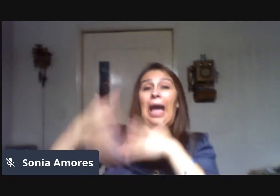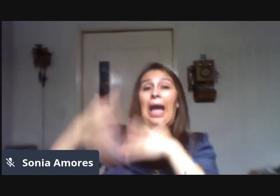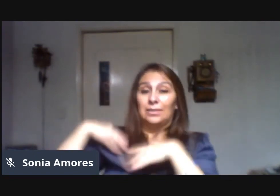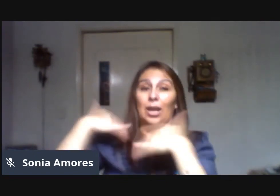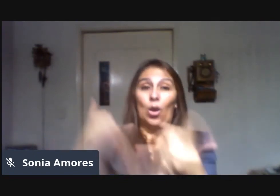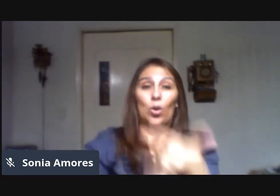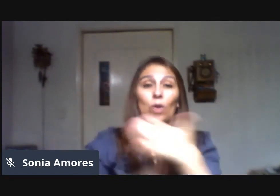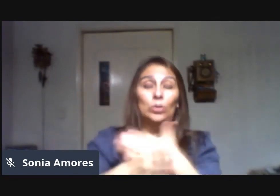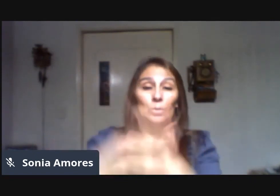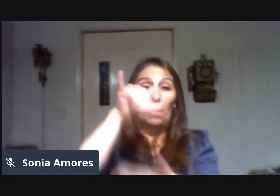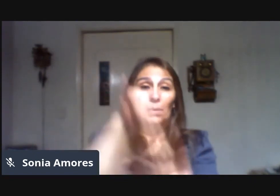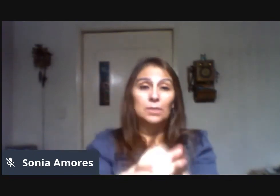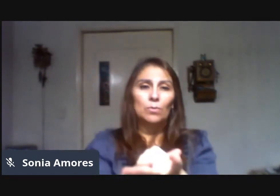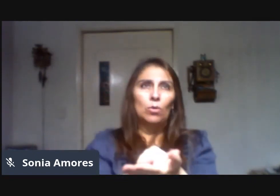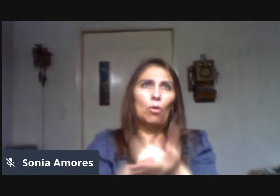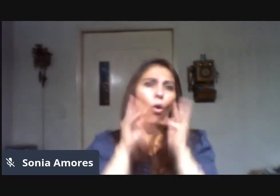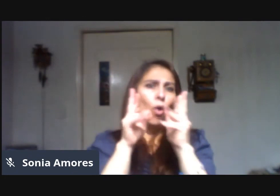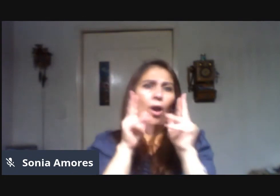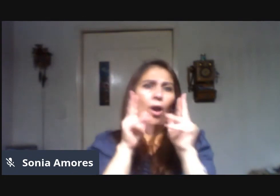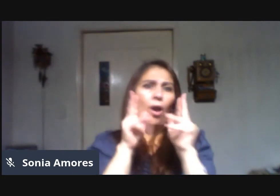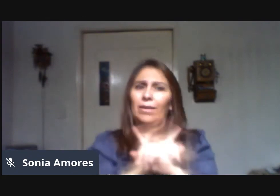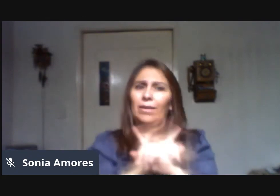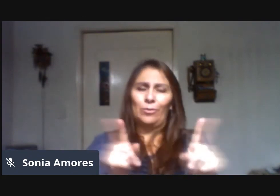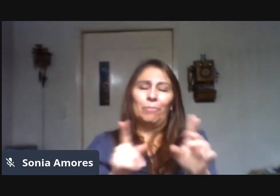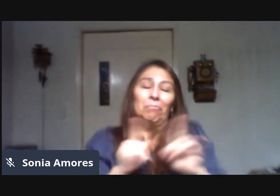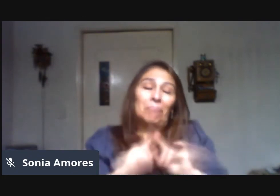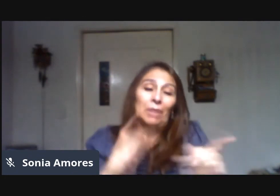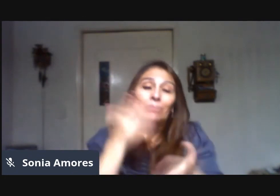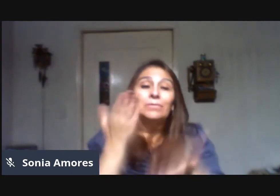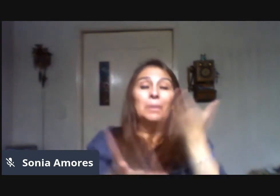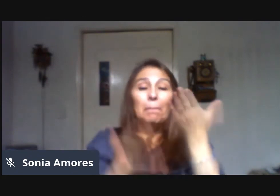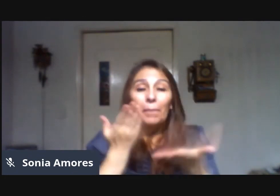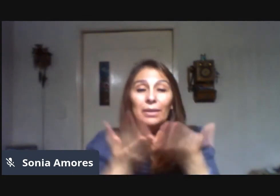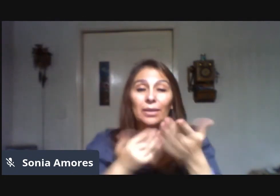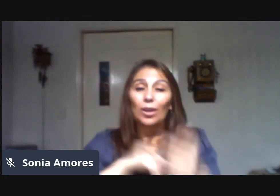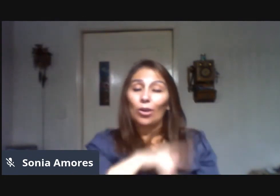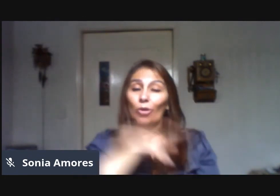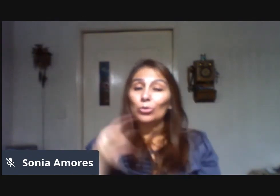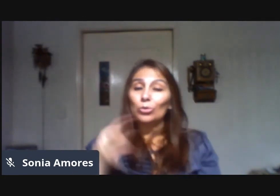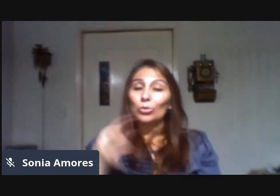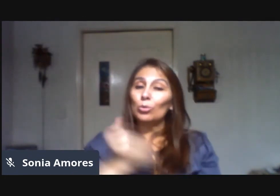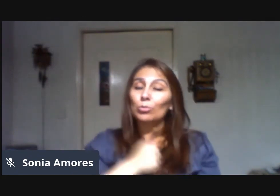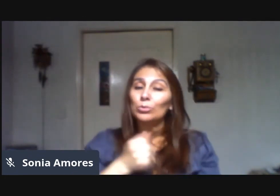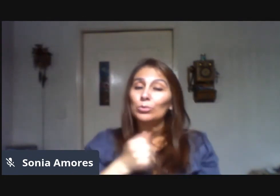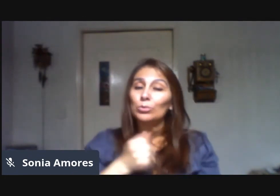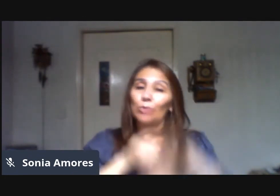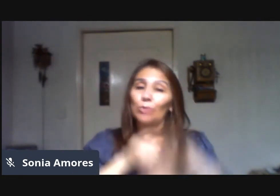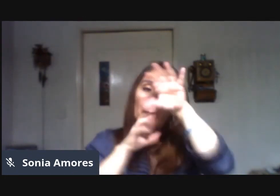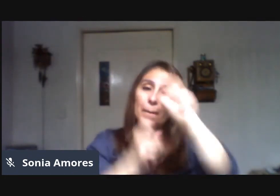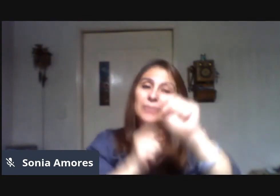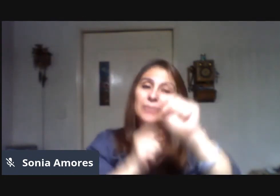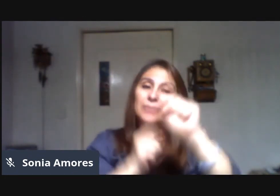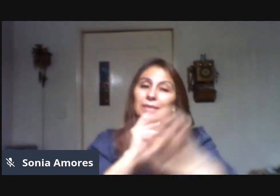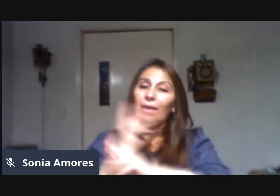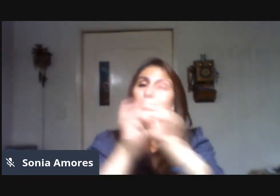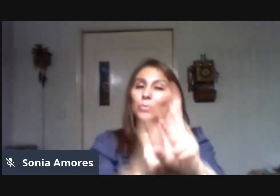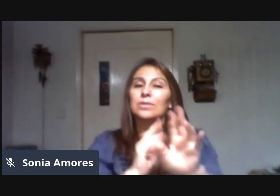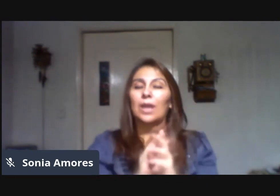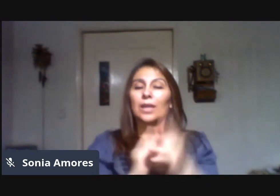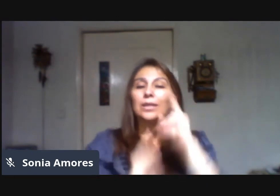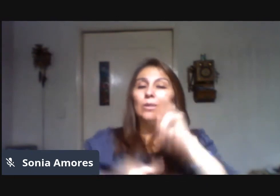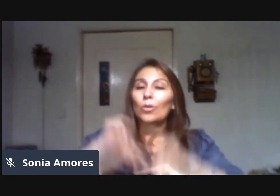determinado por nuestra capacidad de reacción y de construcción de